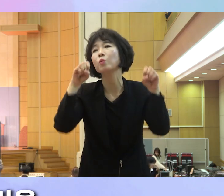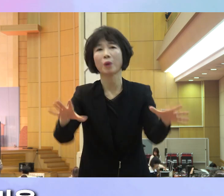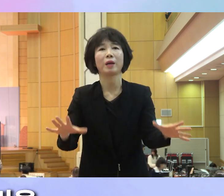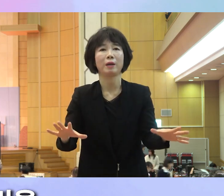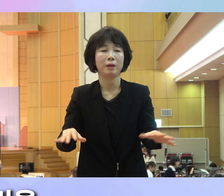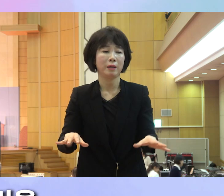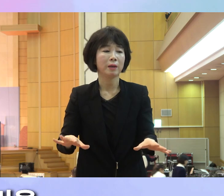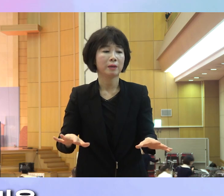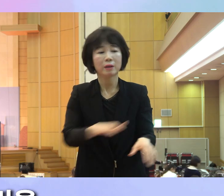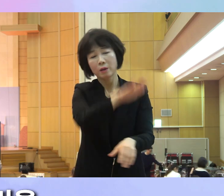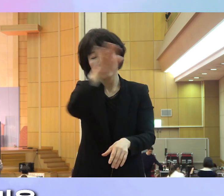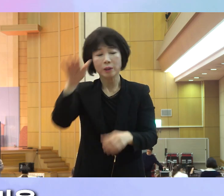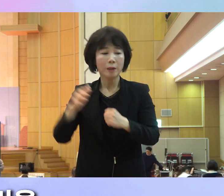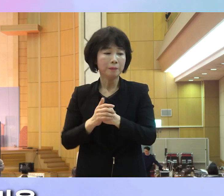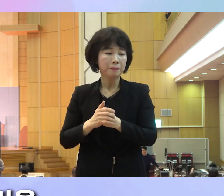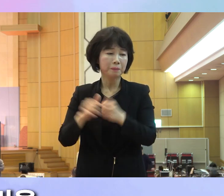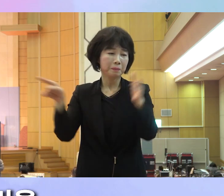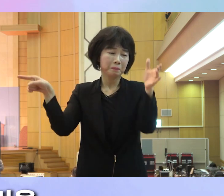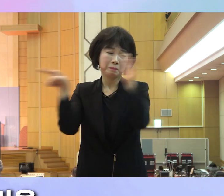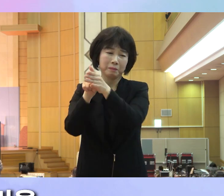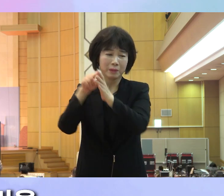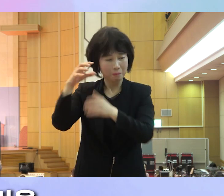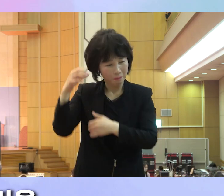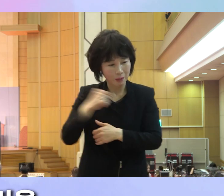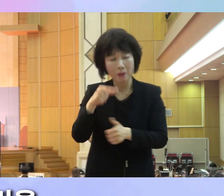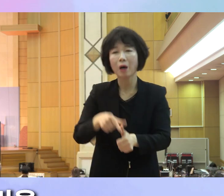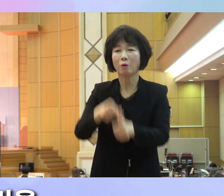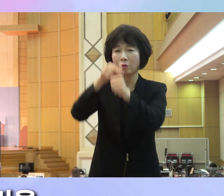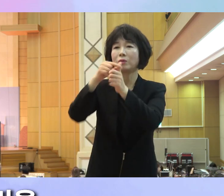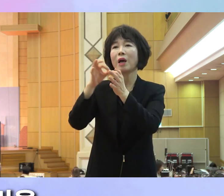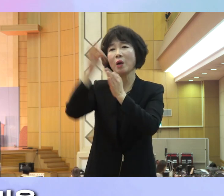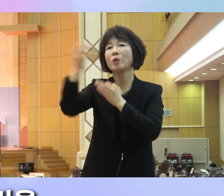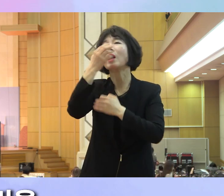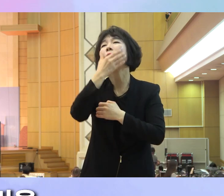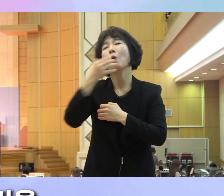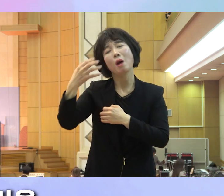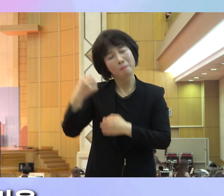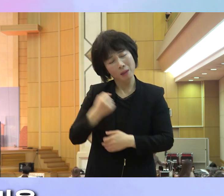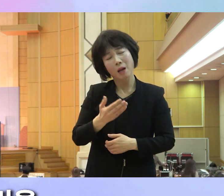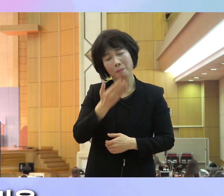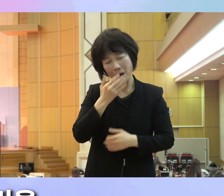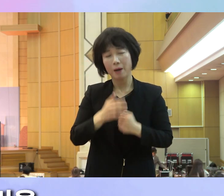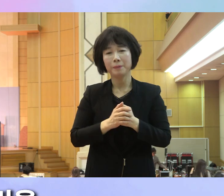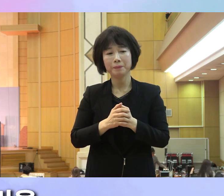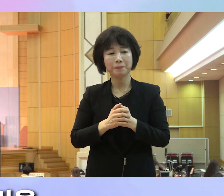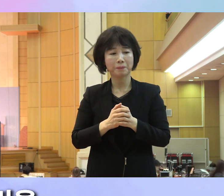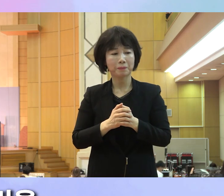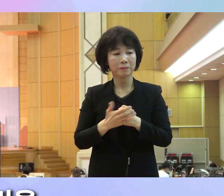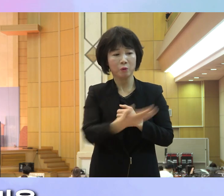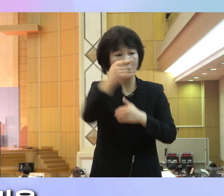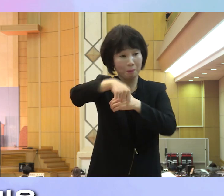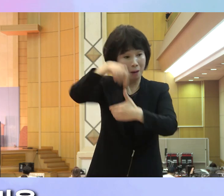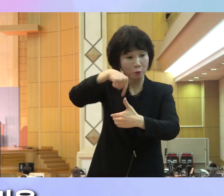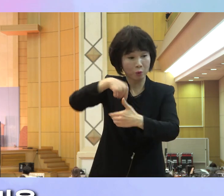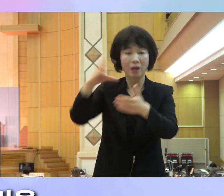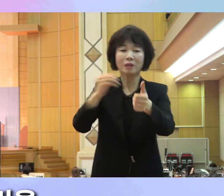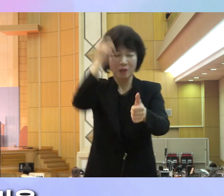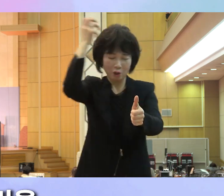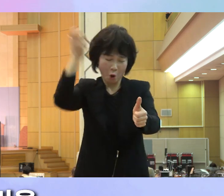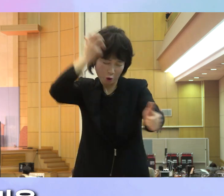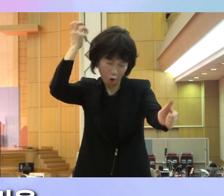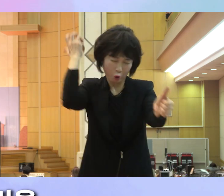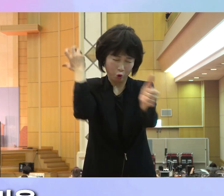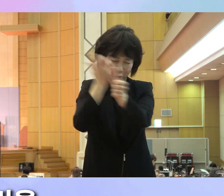믿음은 온전한 믿음이 되어지고 믿음으로 말미암아 구원받고 영생 얻고 믿음으로 말미암아 이 땅에 산날 동안에서도 무엇이든지 믿음대로